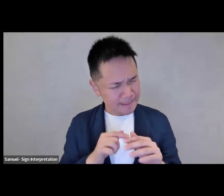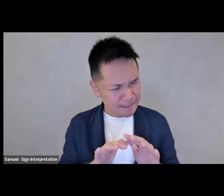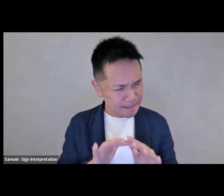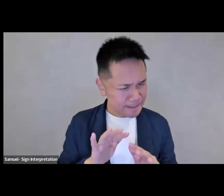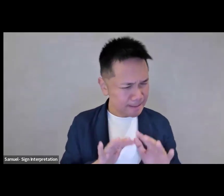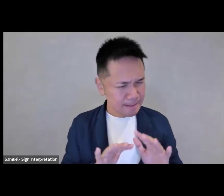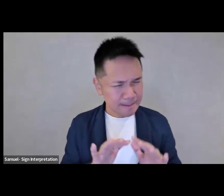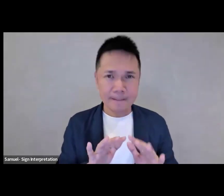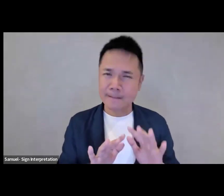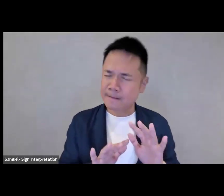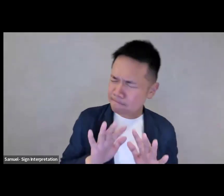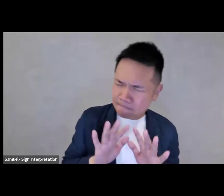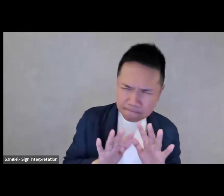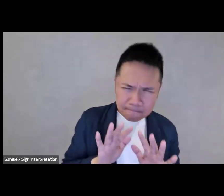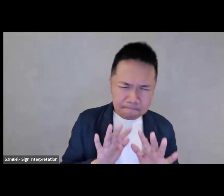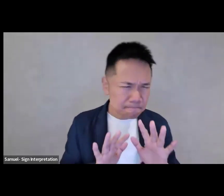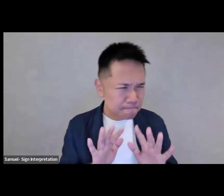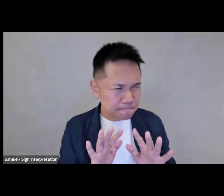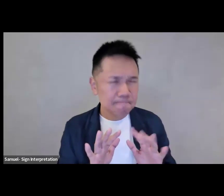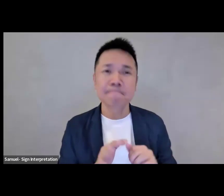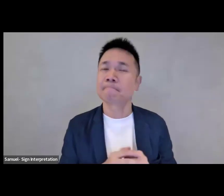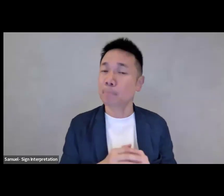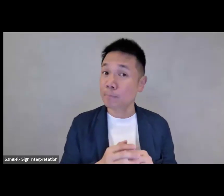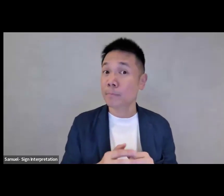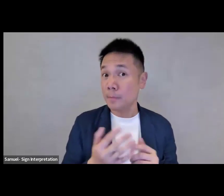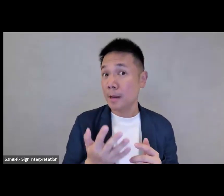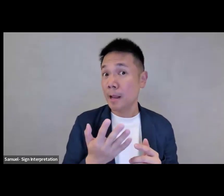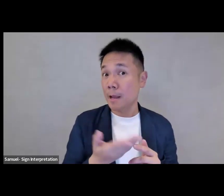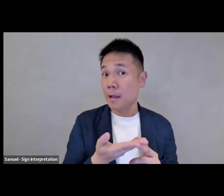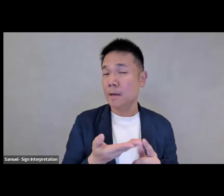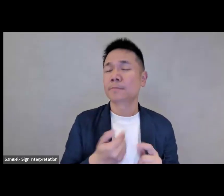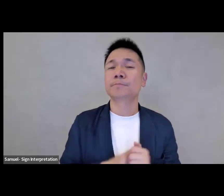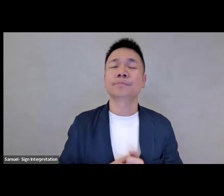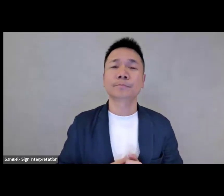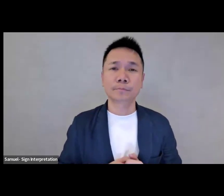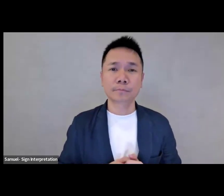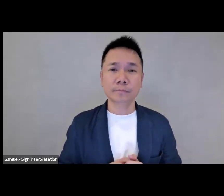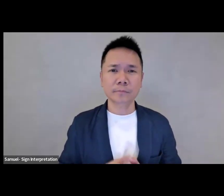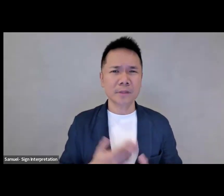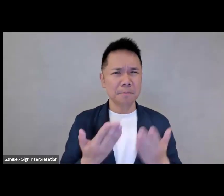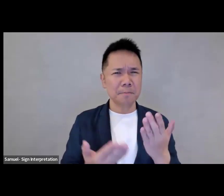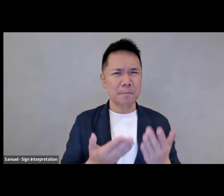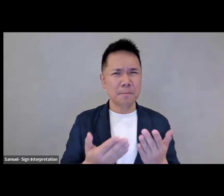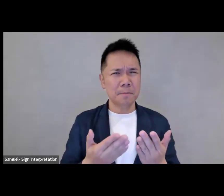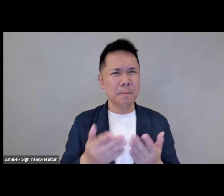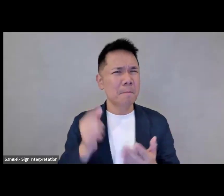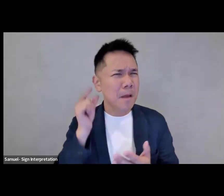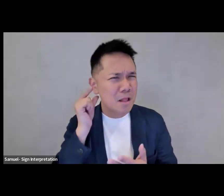因为他有时候他还是有他的自己的焦虑，